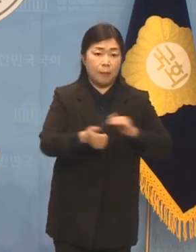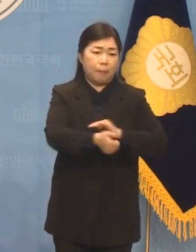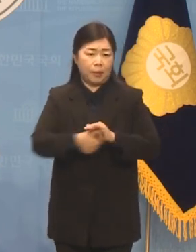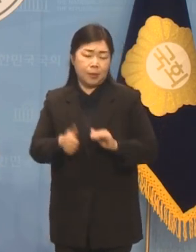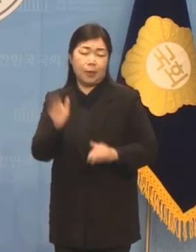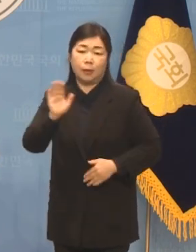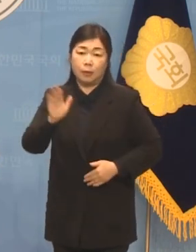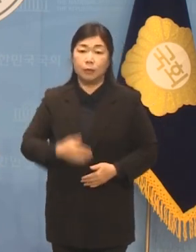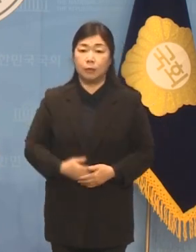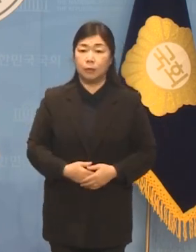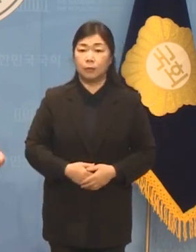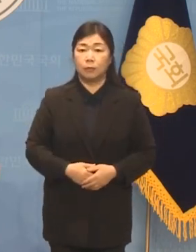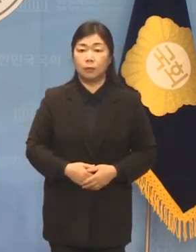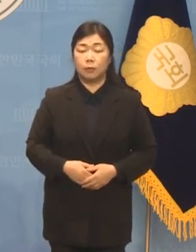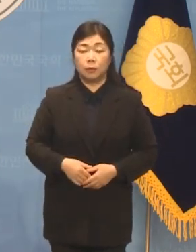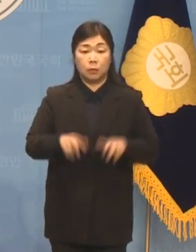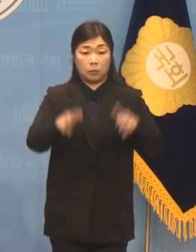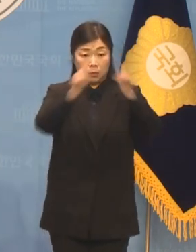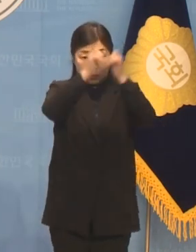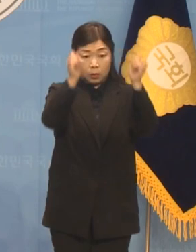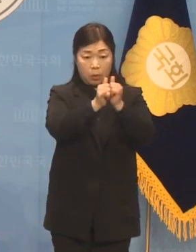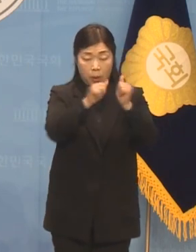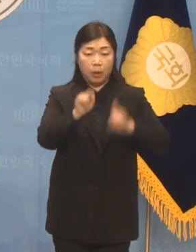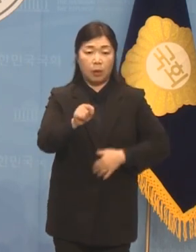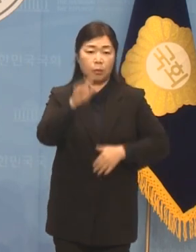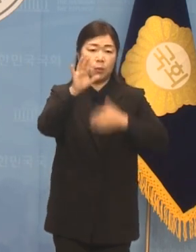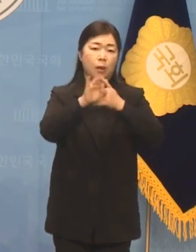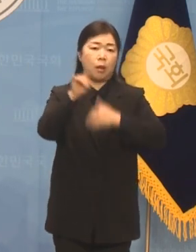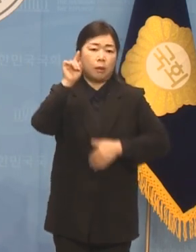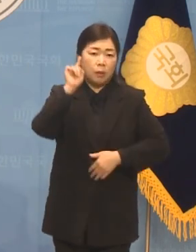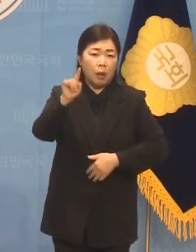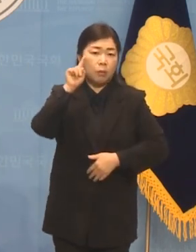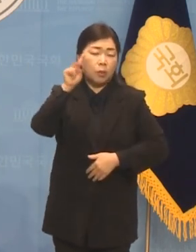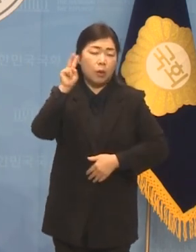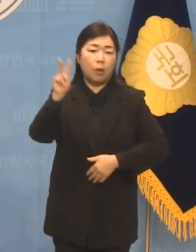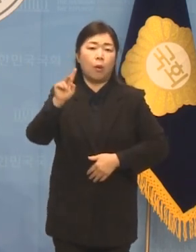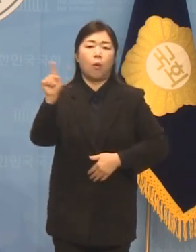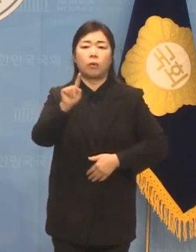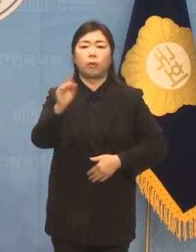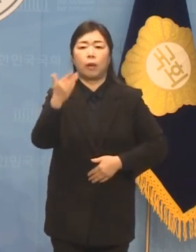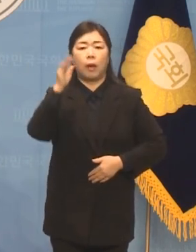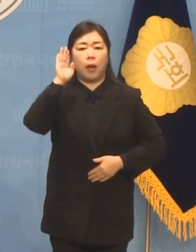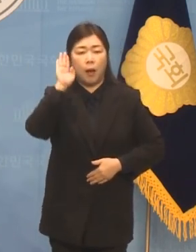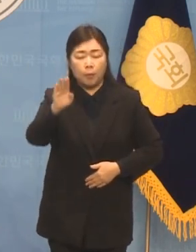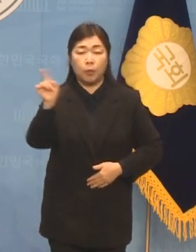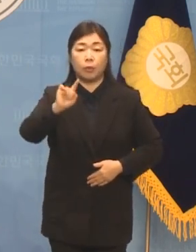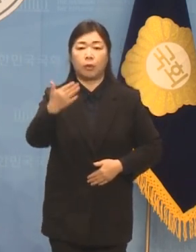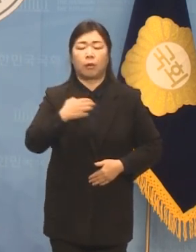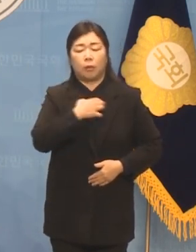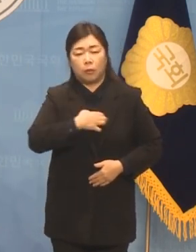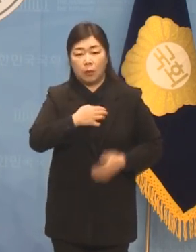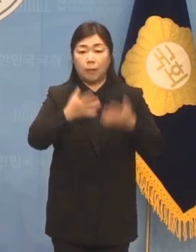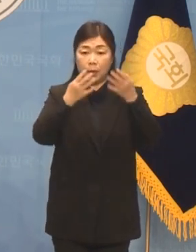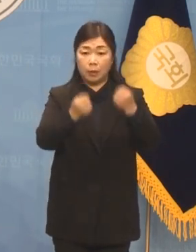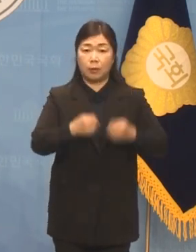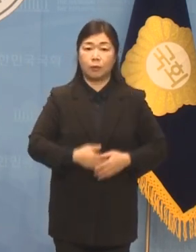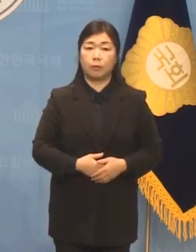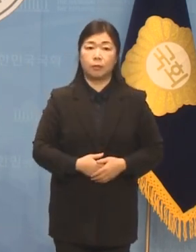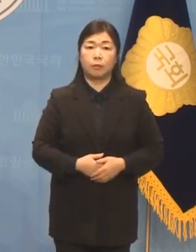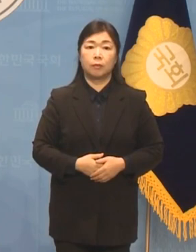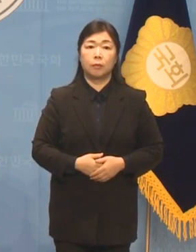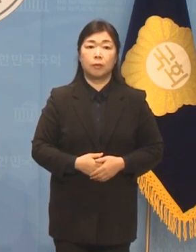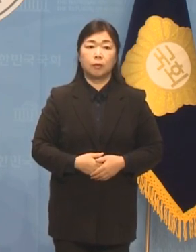되겠습니다. 모두들 우리 사회의 내일을 걱정합니다. 우리 사회의 모순이 중첩되고 있고 그와